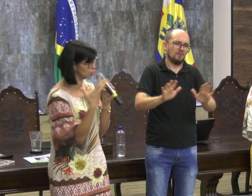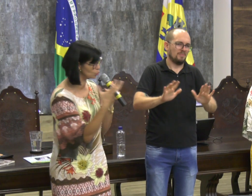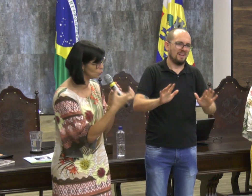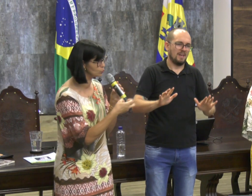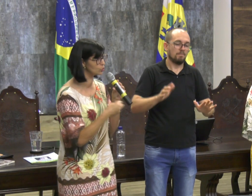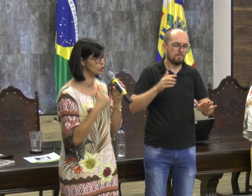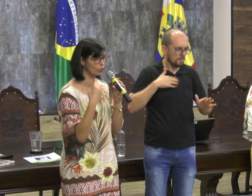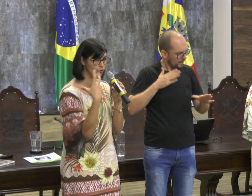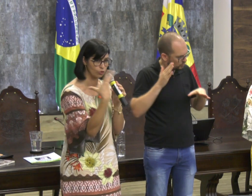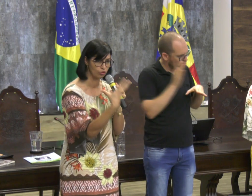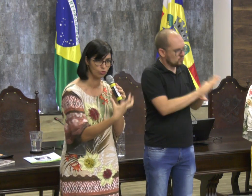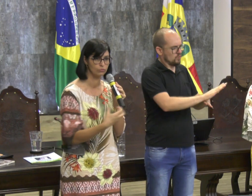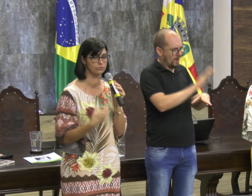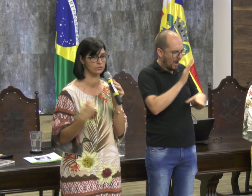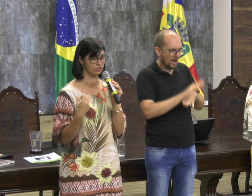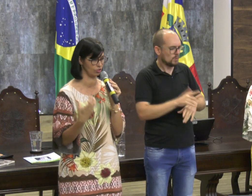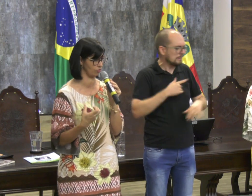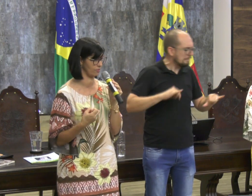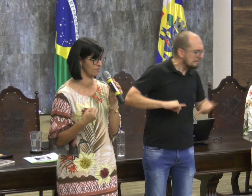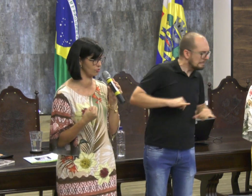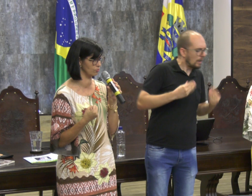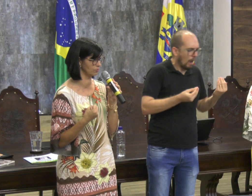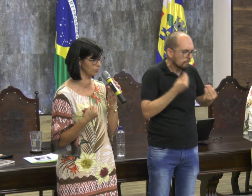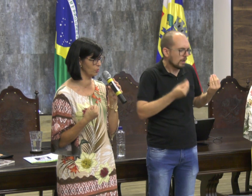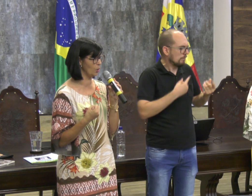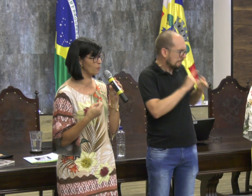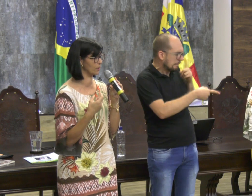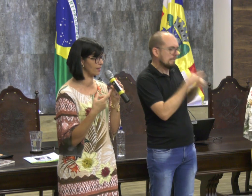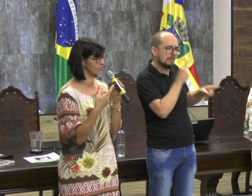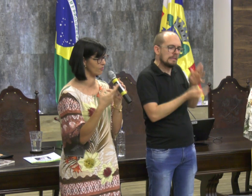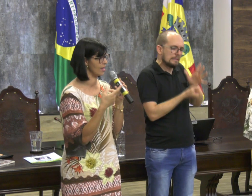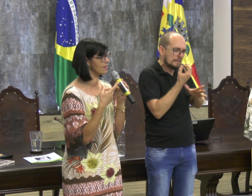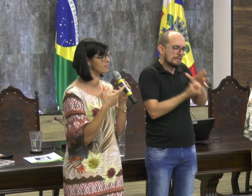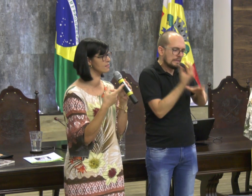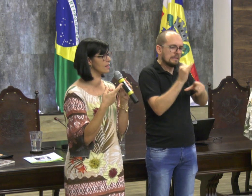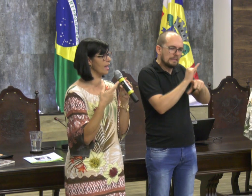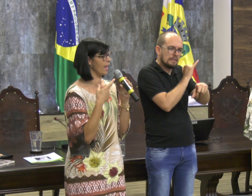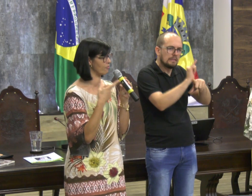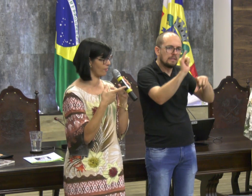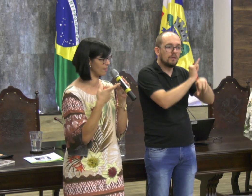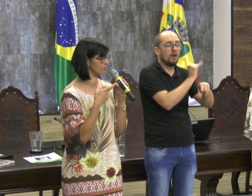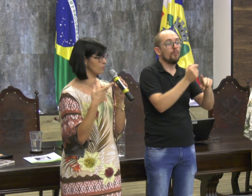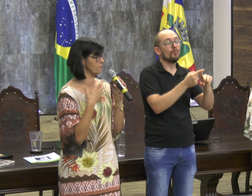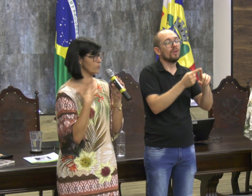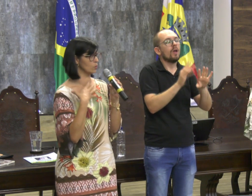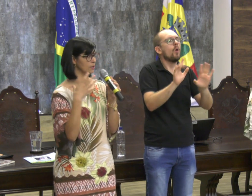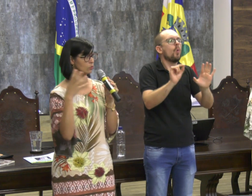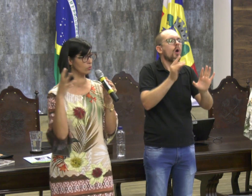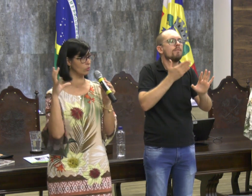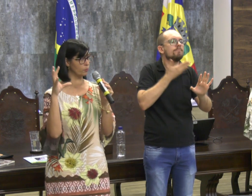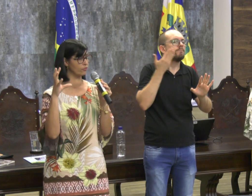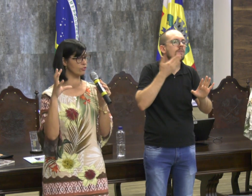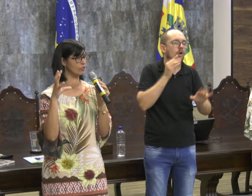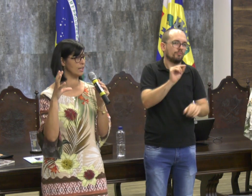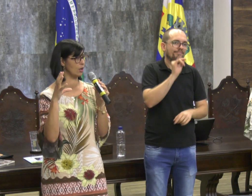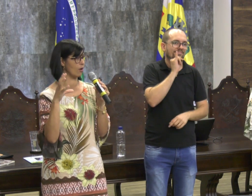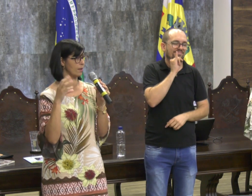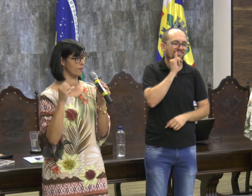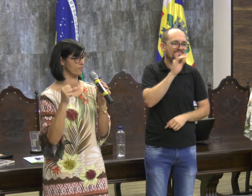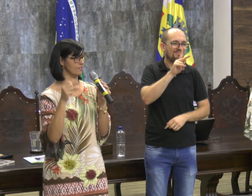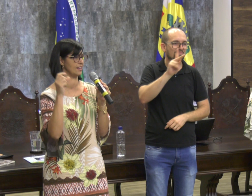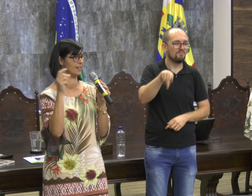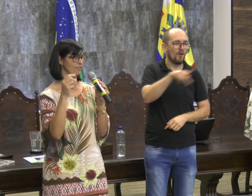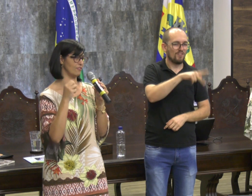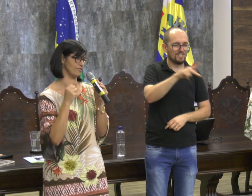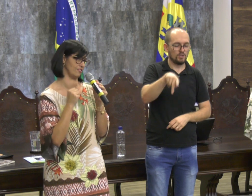estar junto, de construir junto, da gente fazer junto. Porque, às vezes, é fácil... Quando o professor ele olha